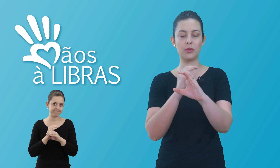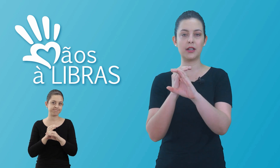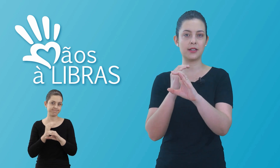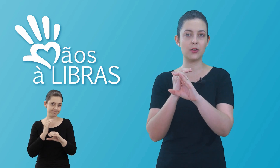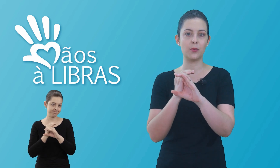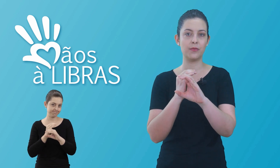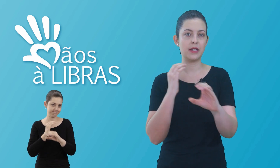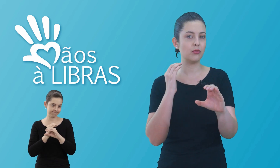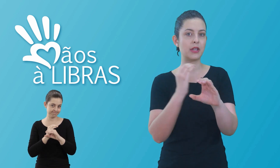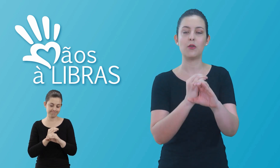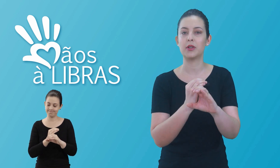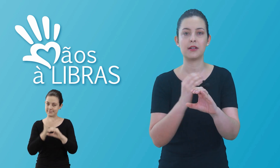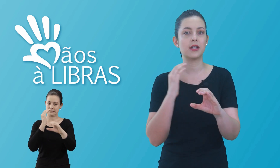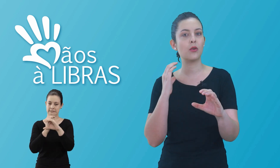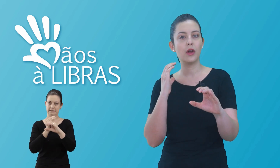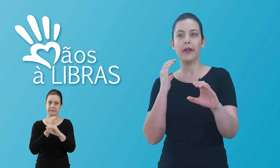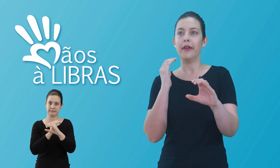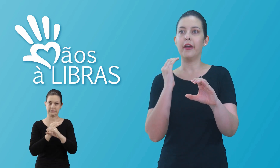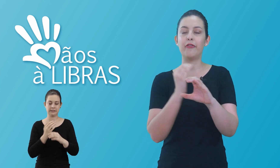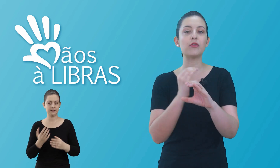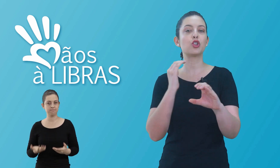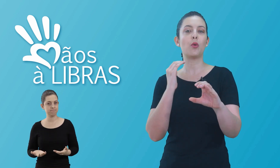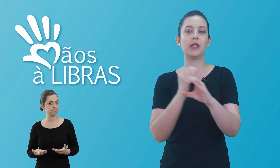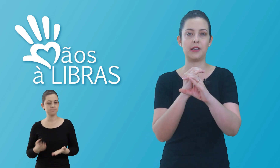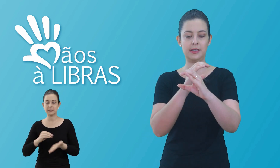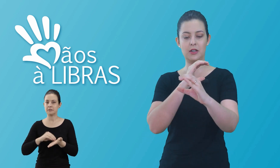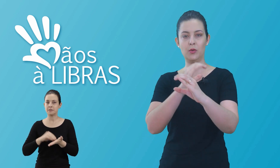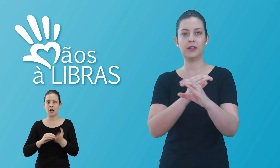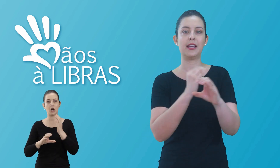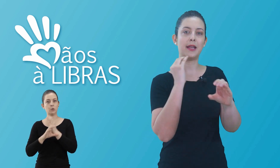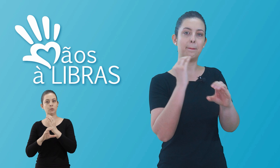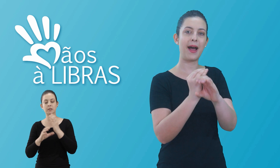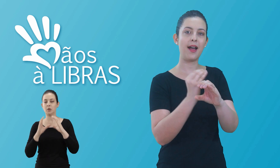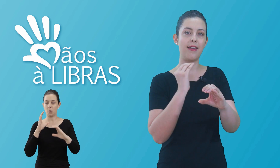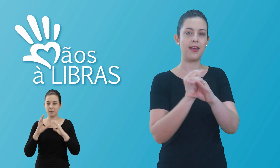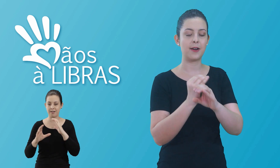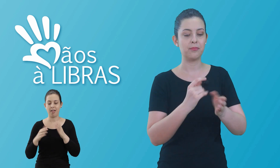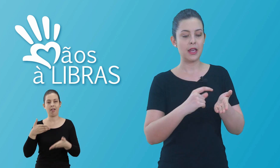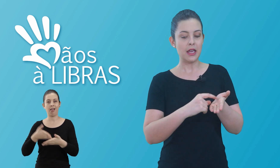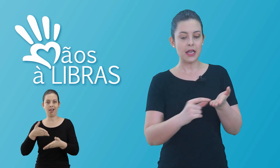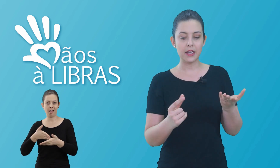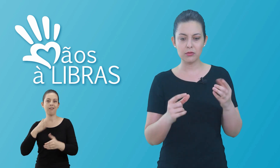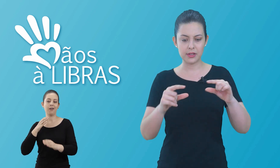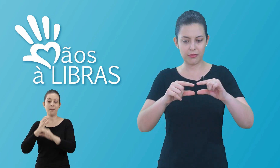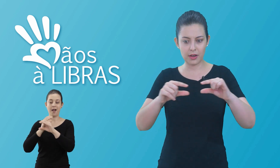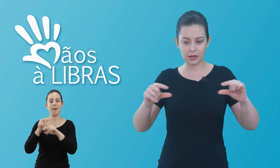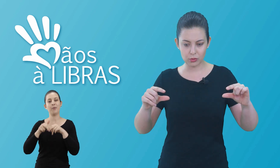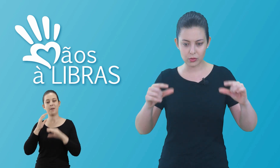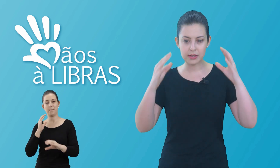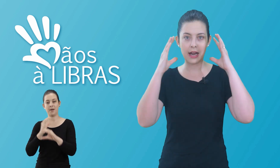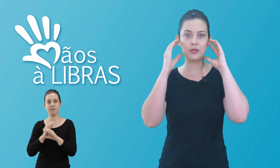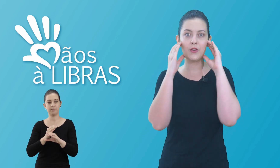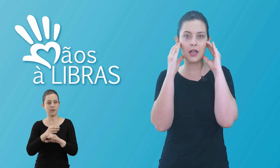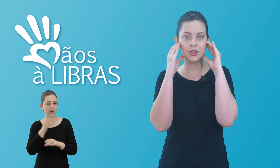conseguir comunicação, né? Não tem comunicação, falta de comunicação, tem essa barreira. E aí você vê